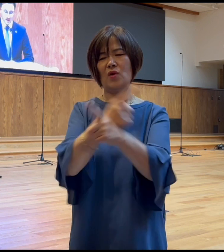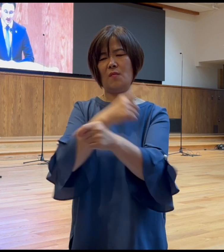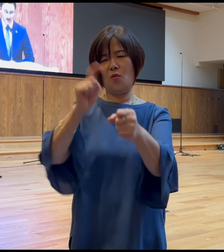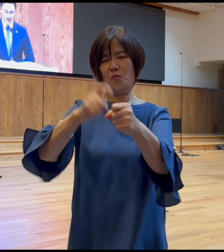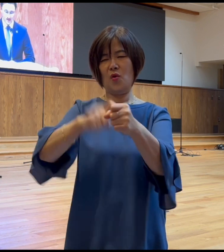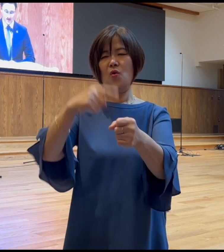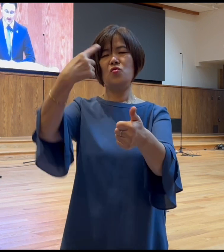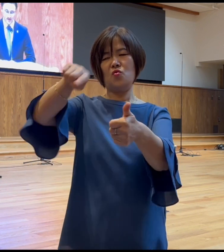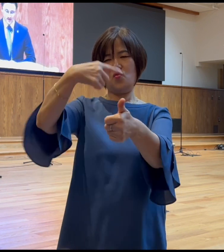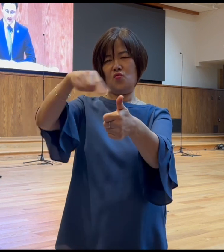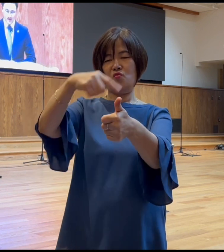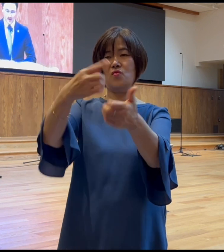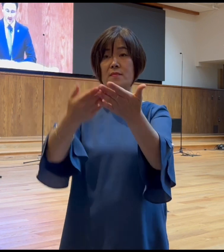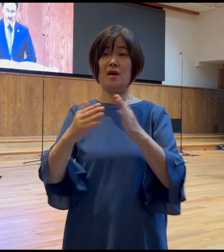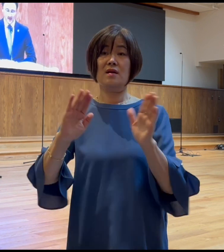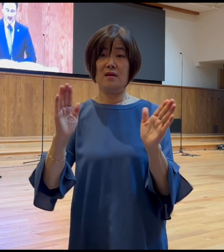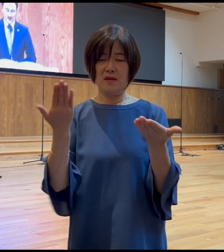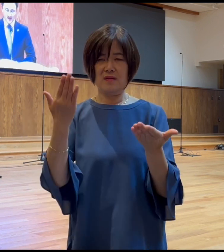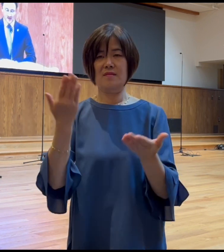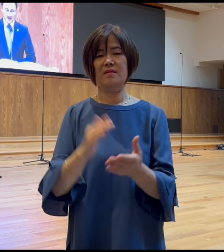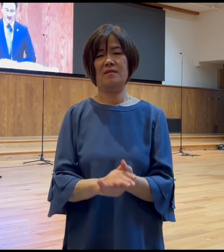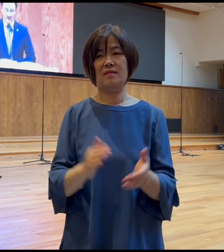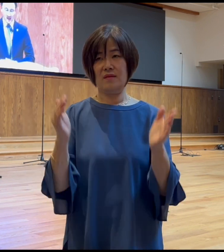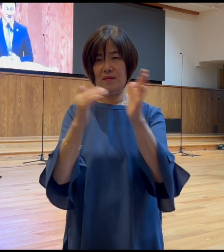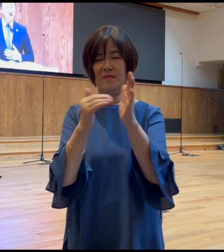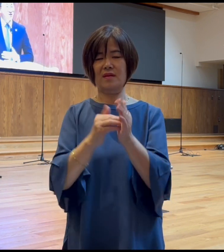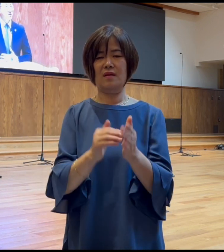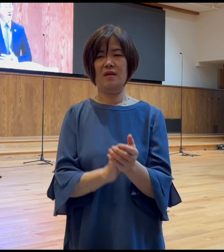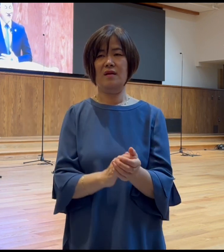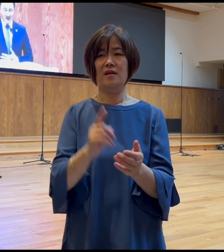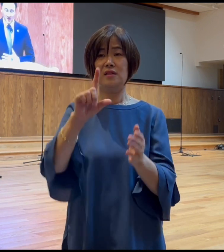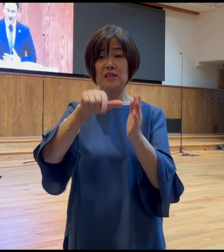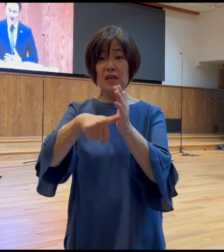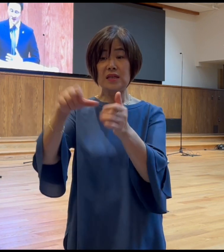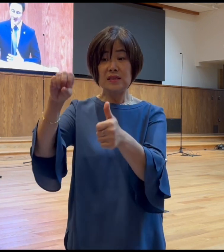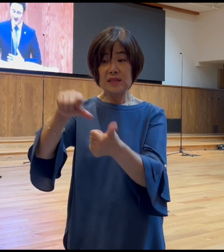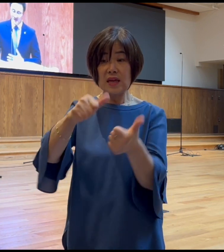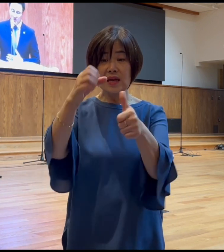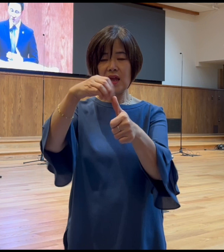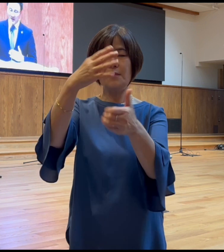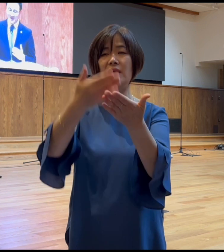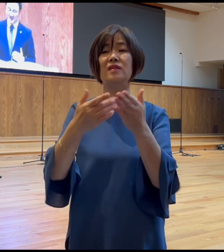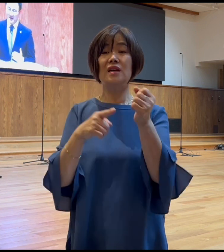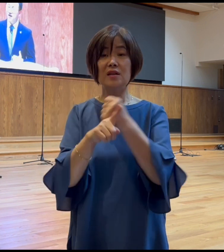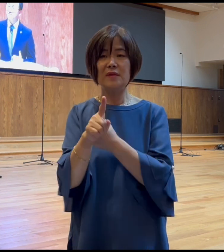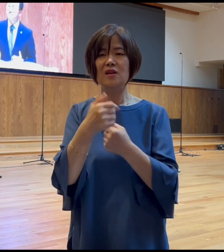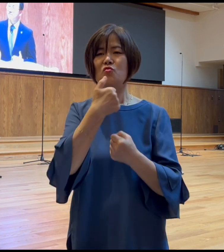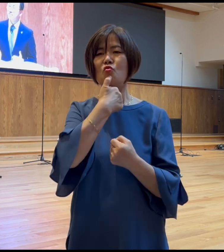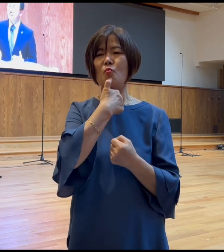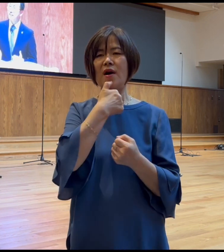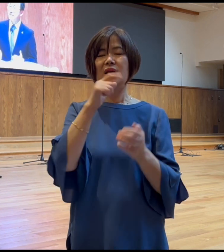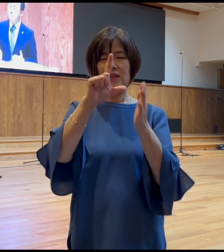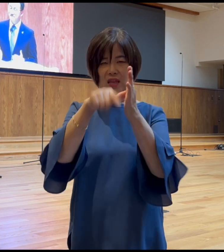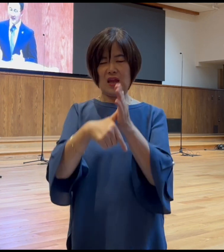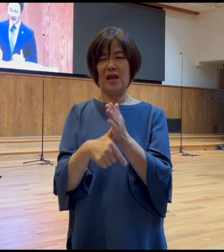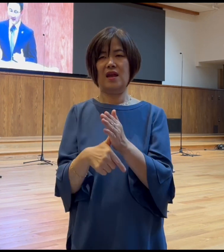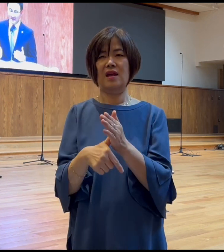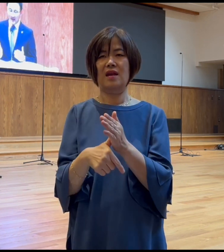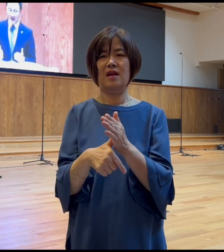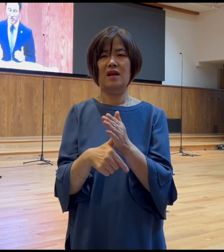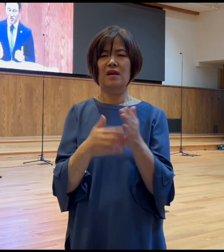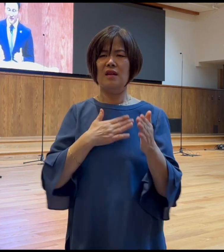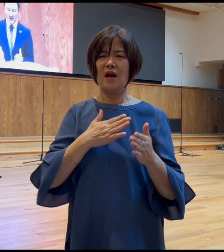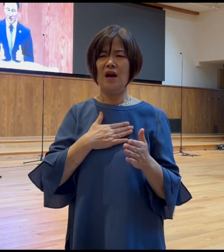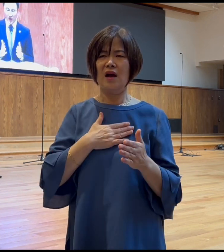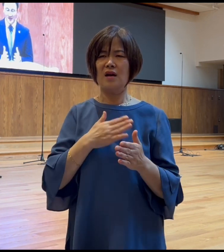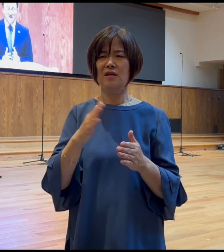교육받았습니다. 당시 세례를 받는다는 것은 로마 시대에